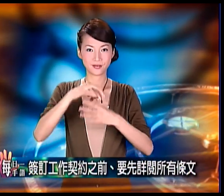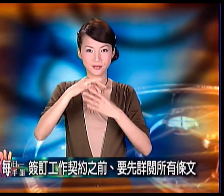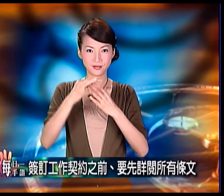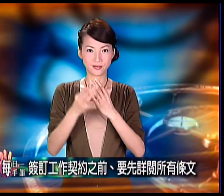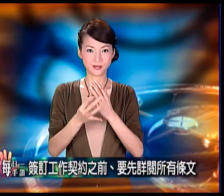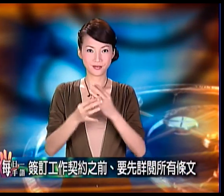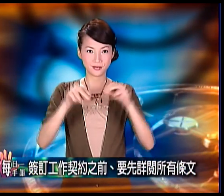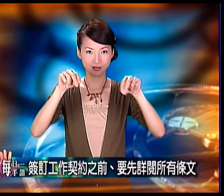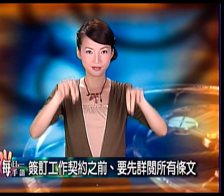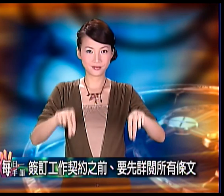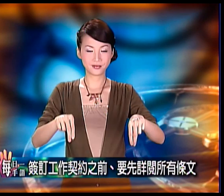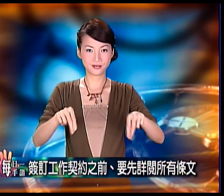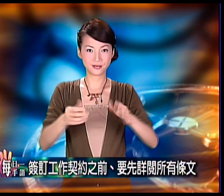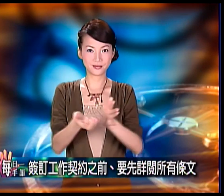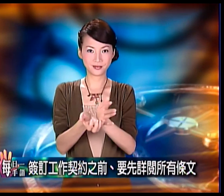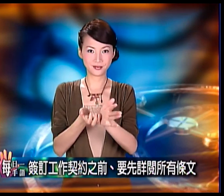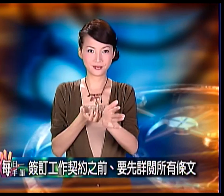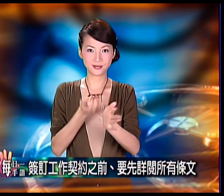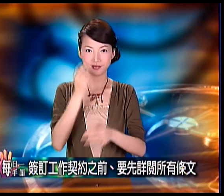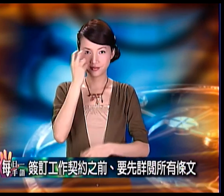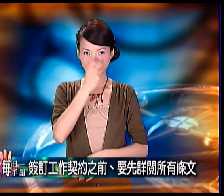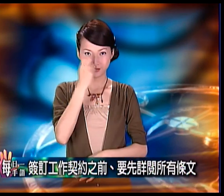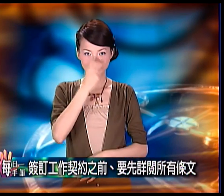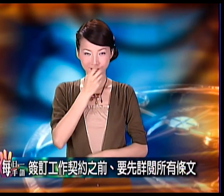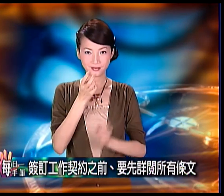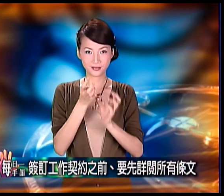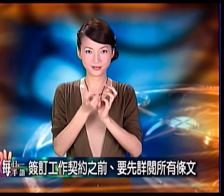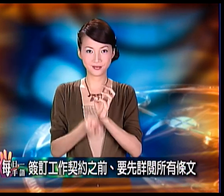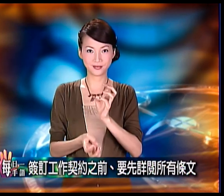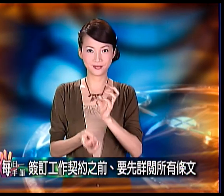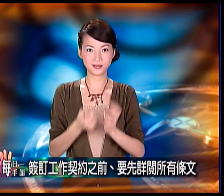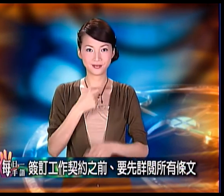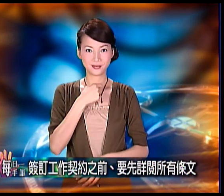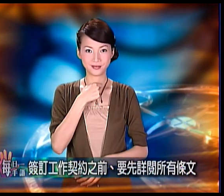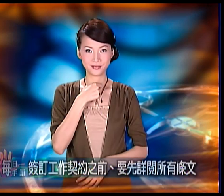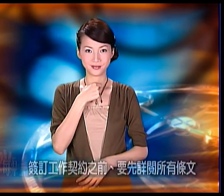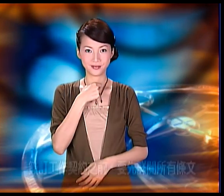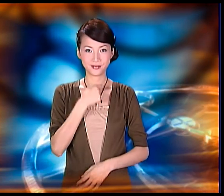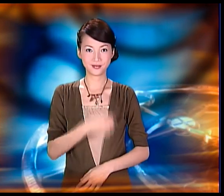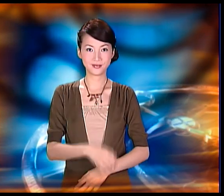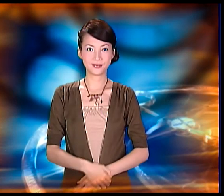契约之前，要先详阅所有条文。